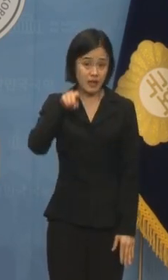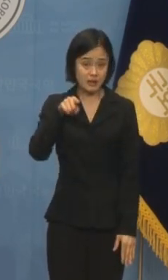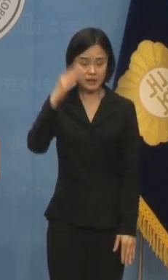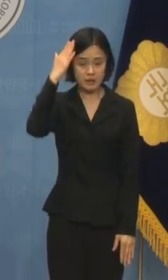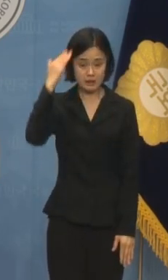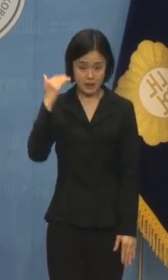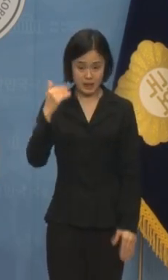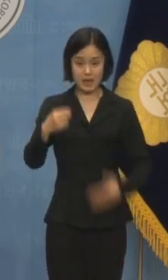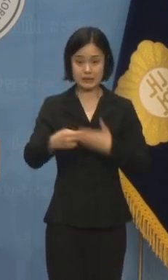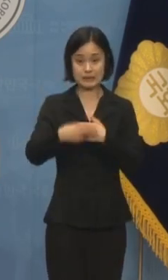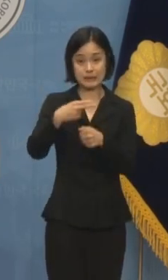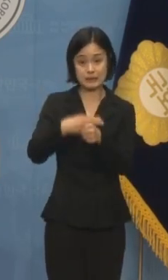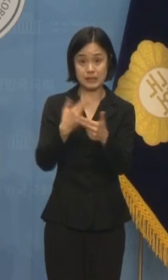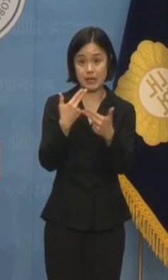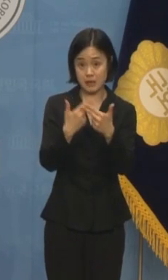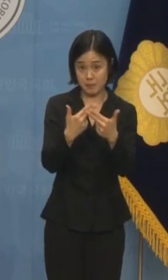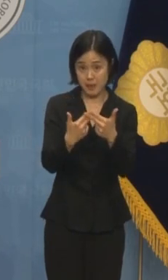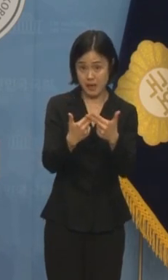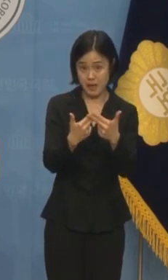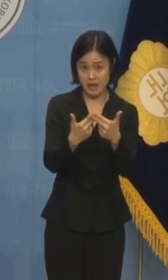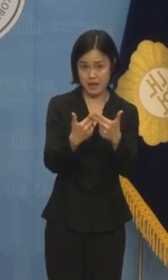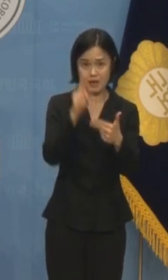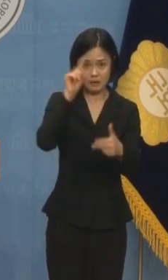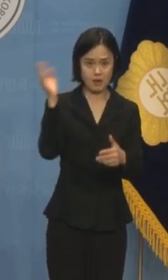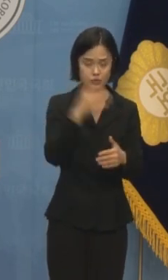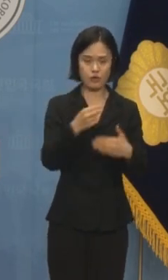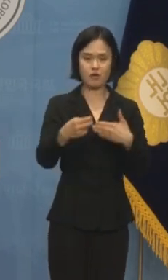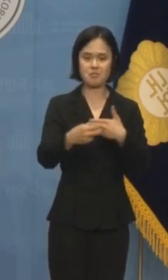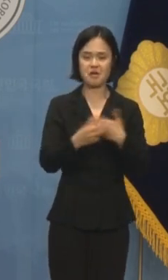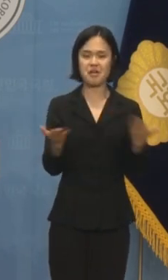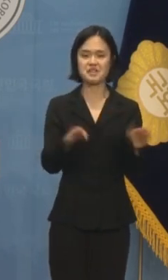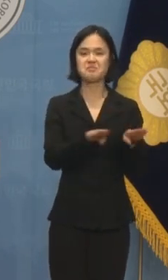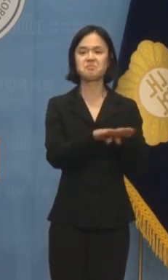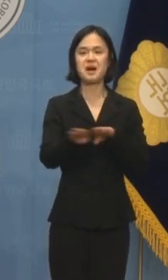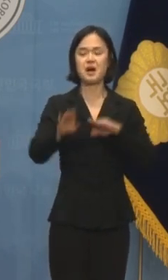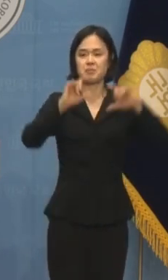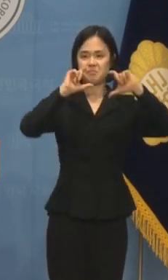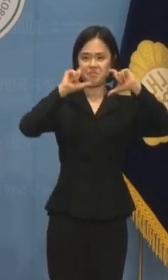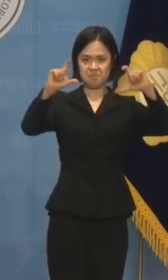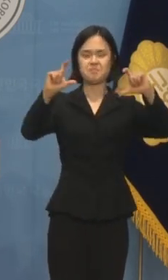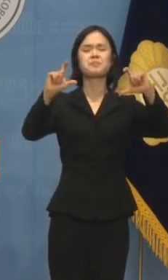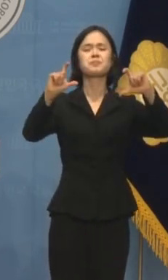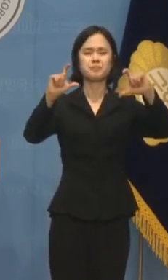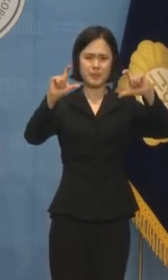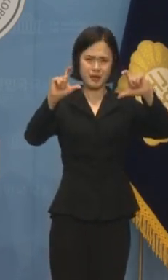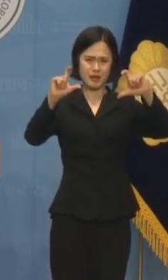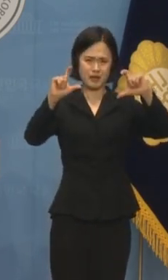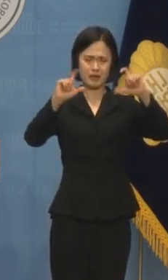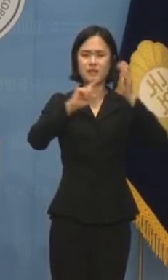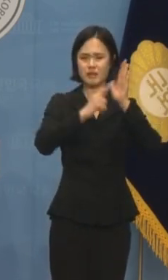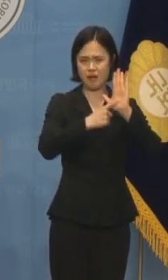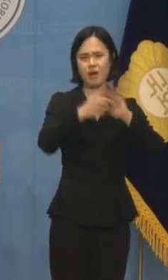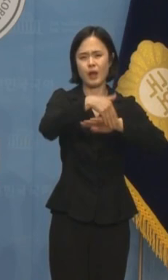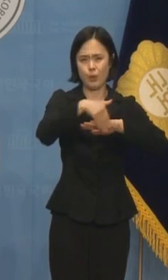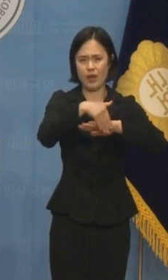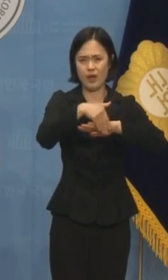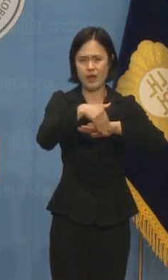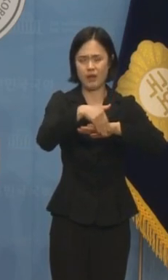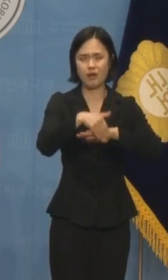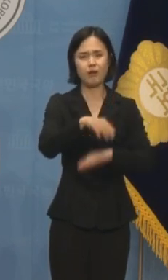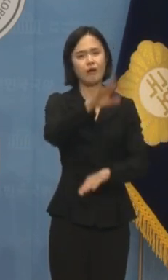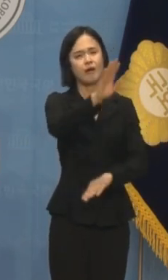강행되면 휴진을 선포한 날입니다 정말로 간곡히 다시 한번